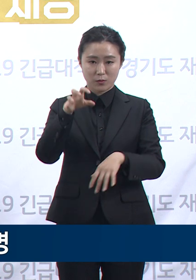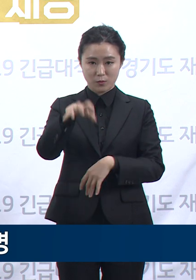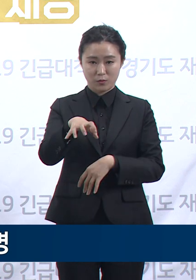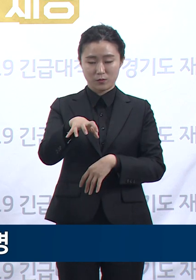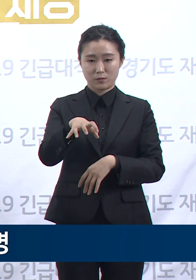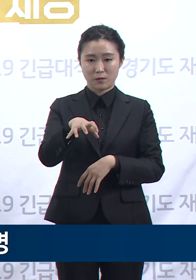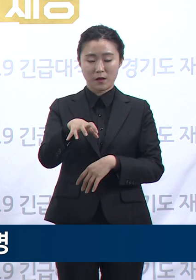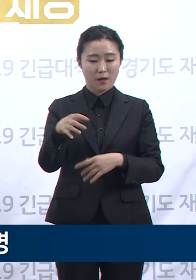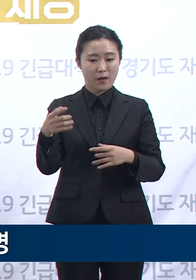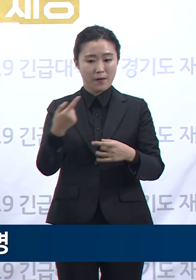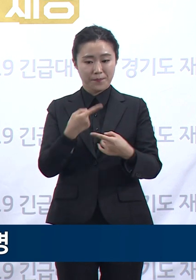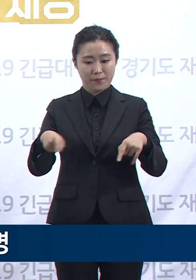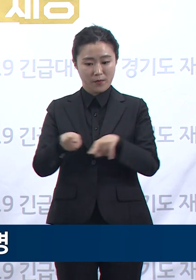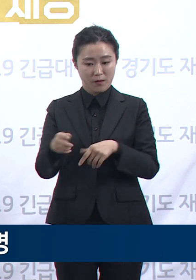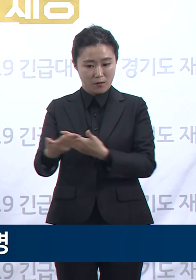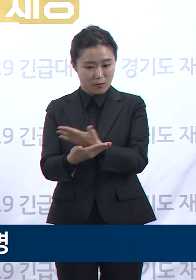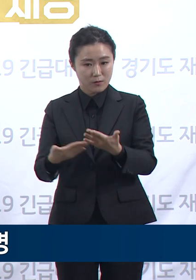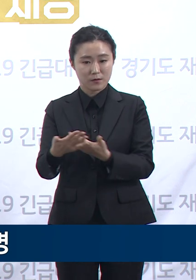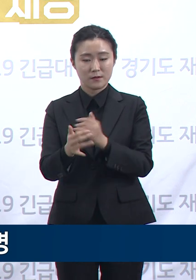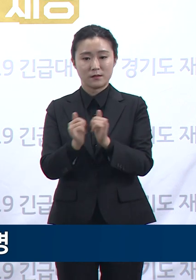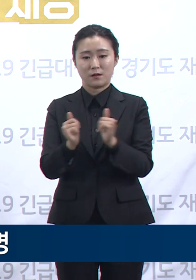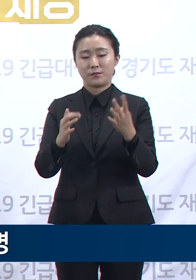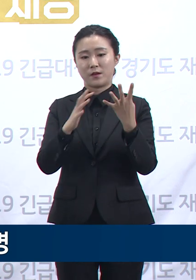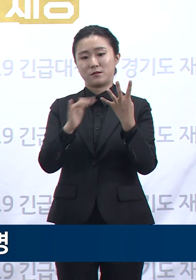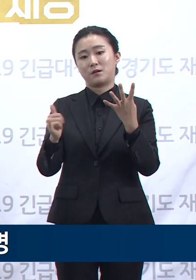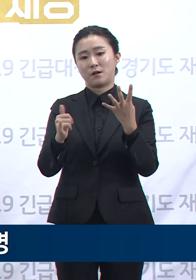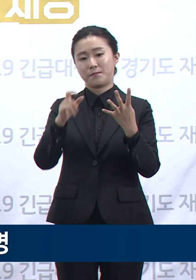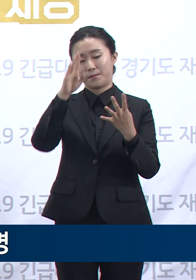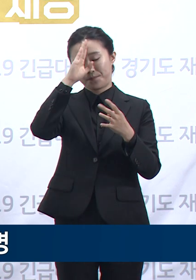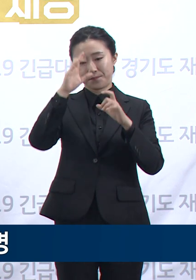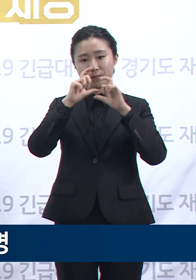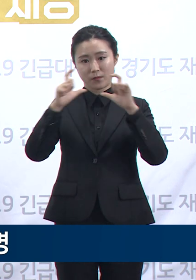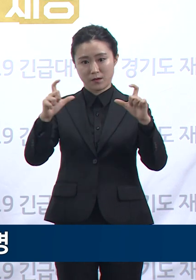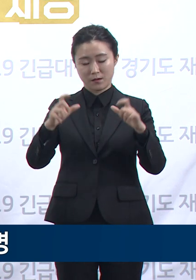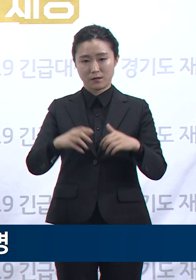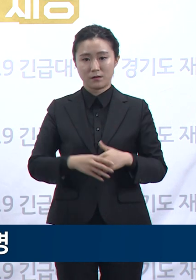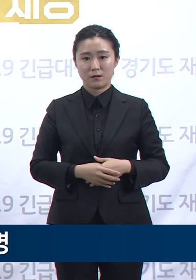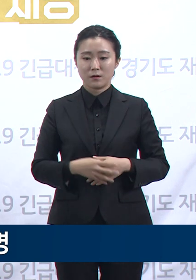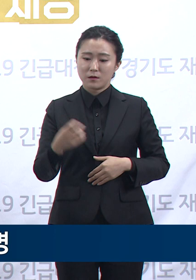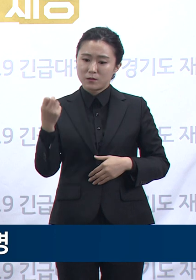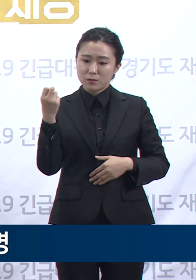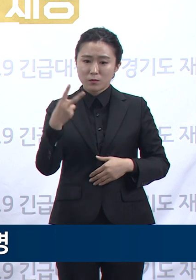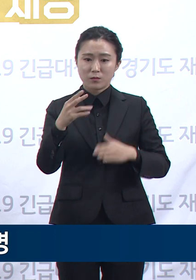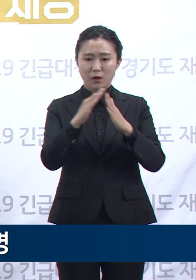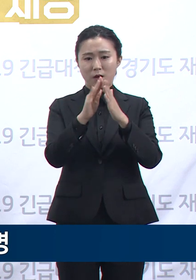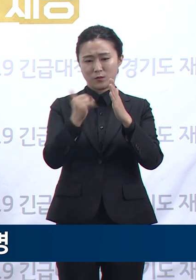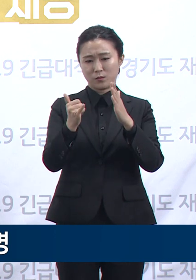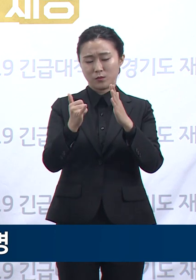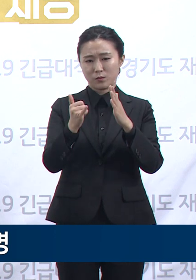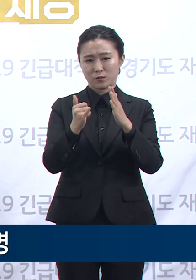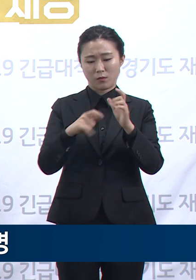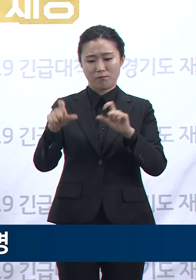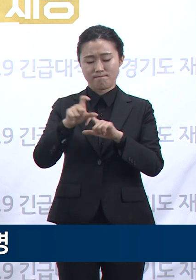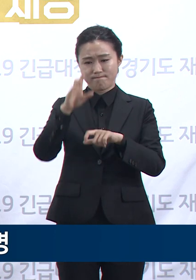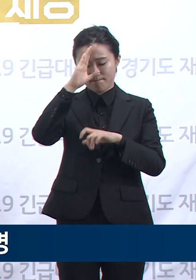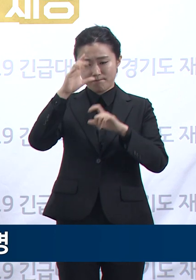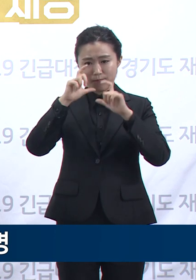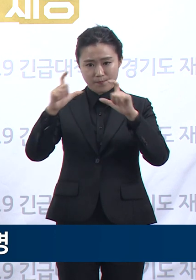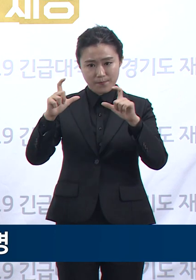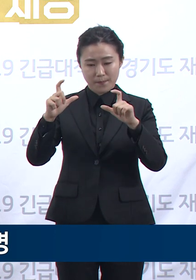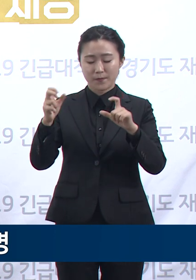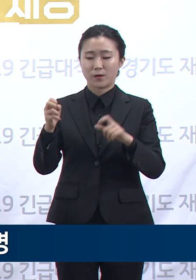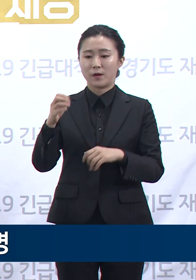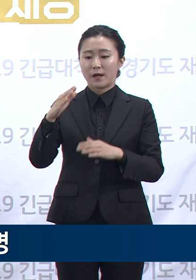판정을 받았습니다. 이후 확진자의 가족이 또 추가로 진단 판정을 받았고, 확진자 가족과